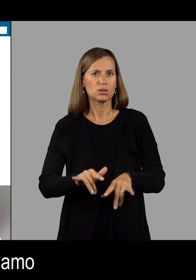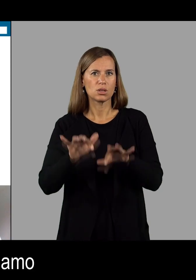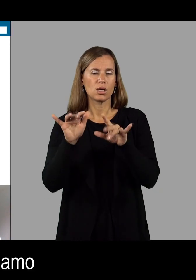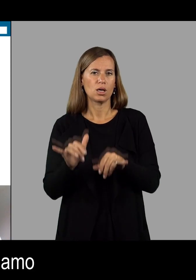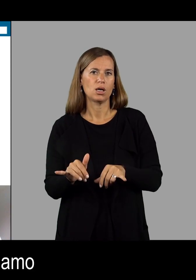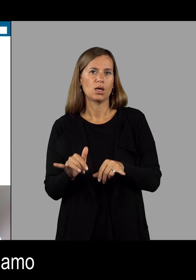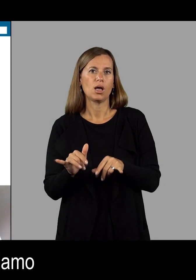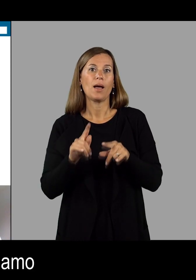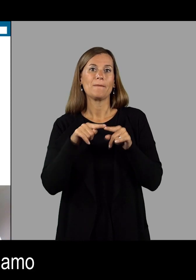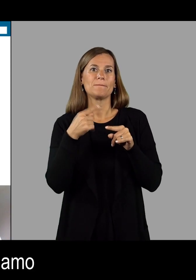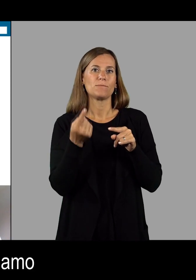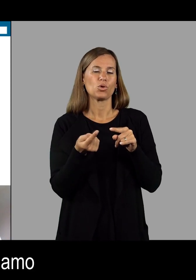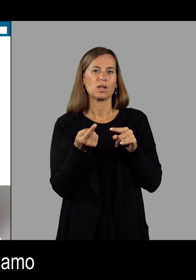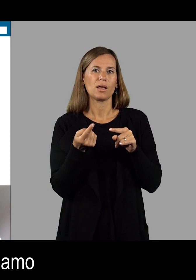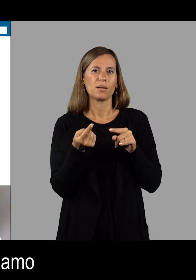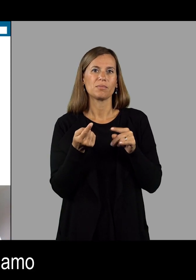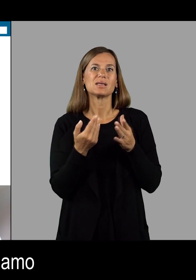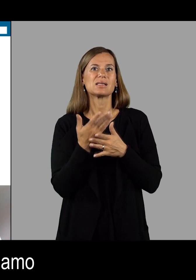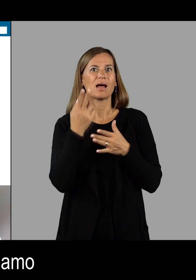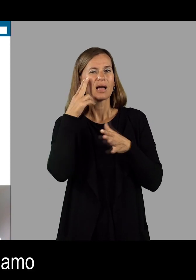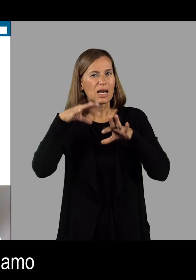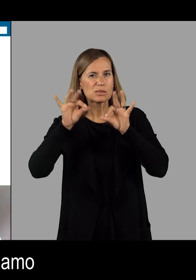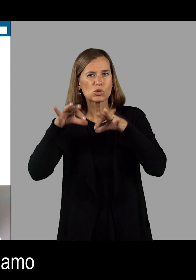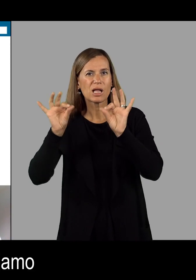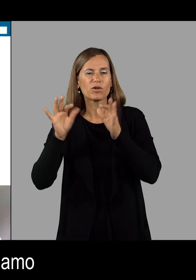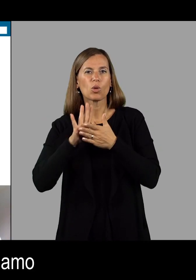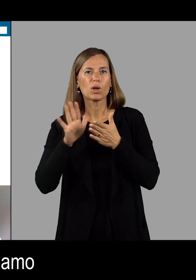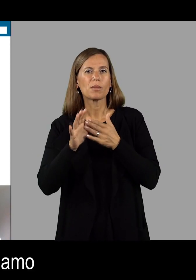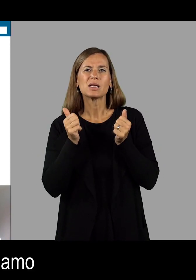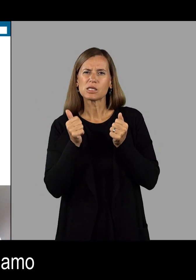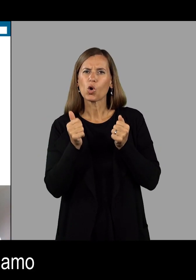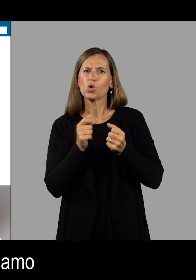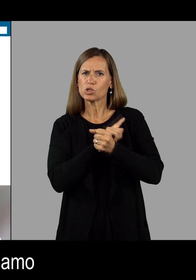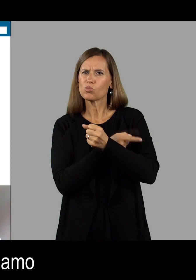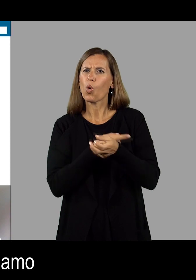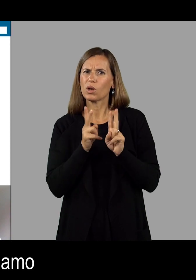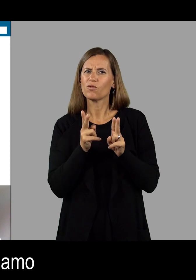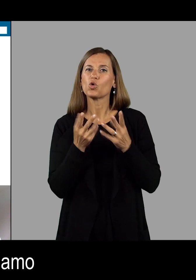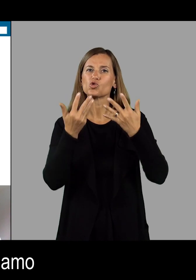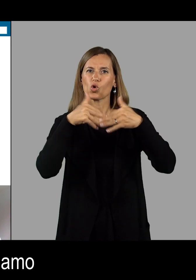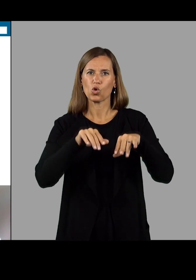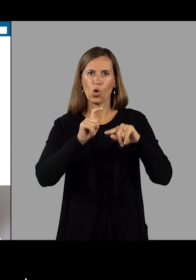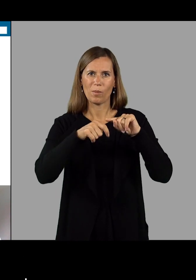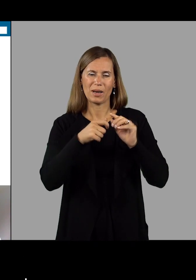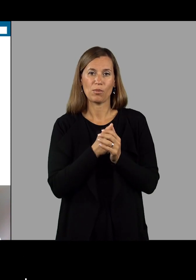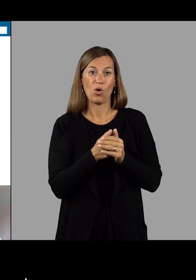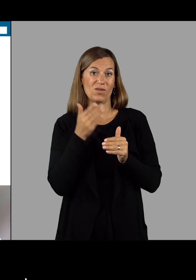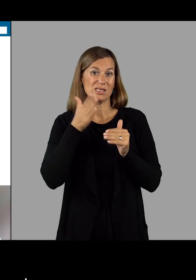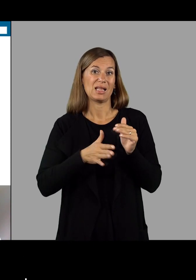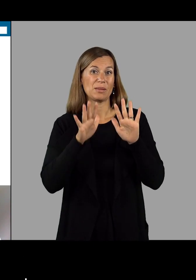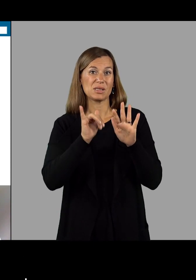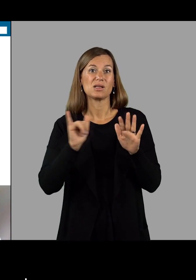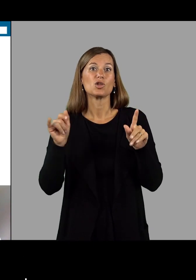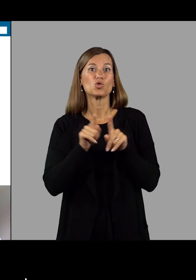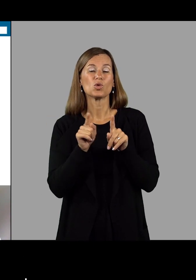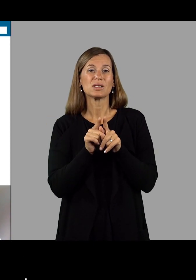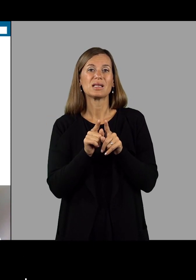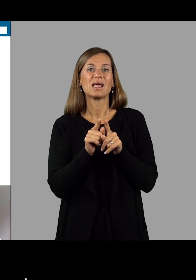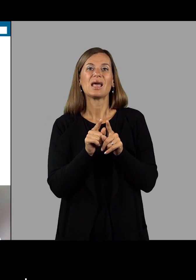signalov. Za razpoznavanje uporabljamo tudi zelo zmogljivo strojno opremo, v zadnjem desetletju predvsem